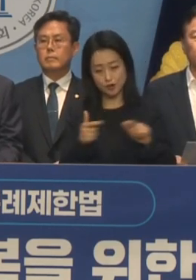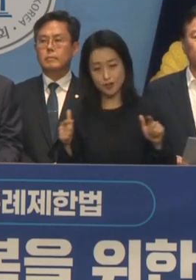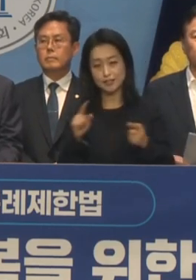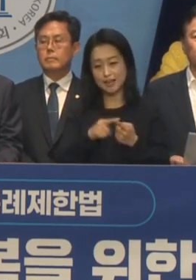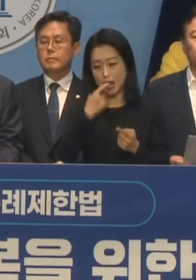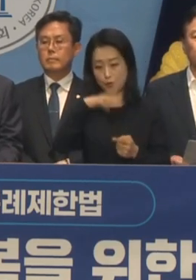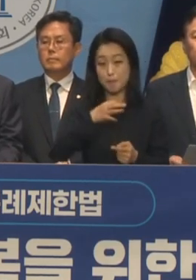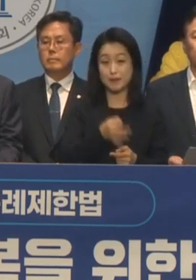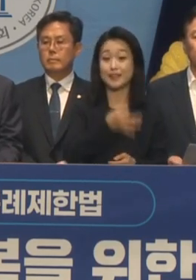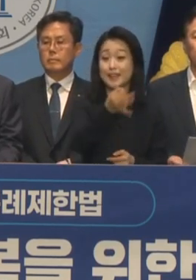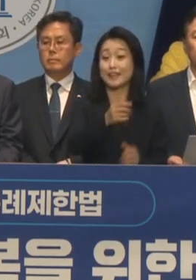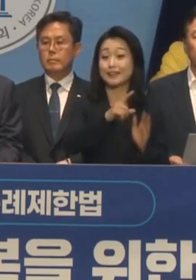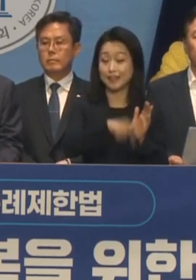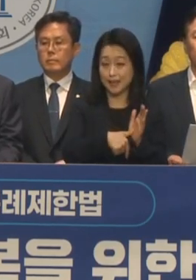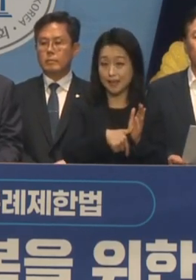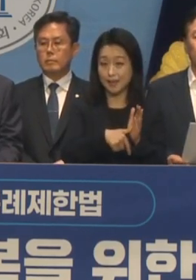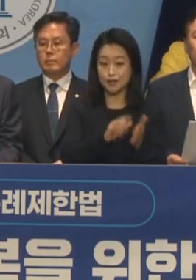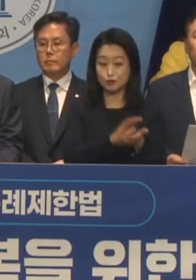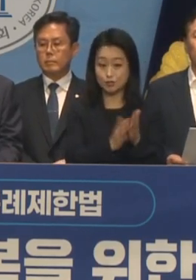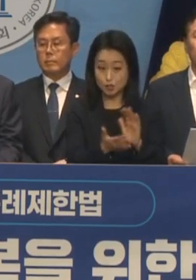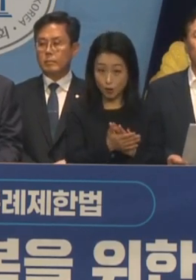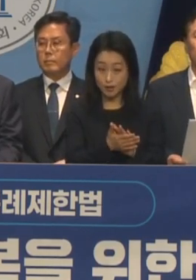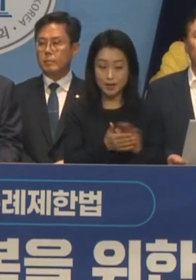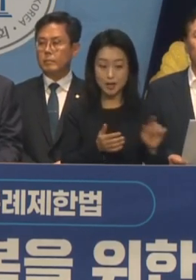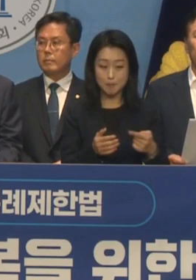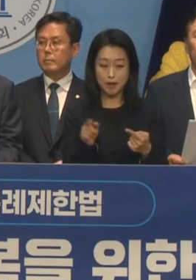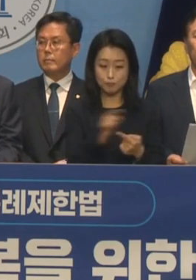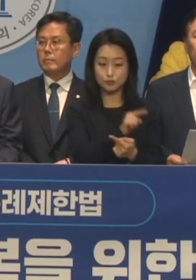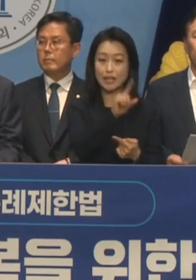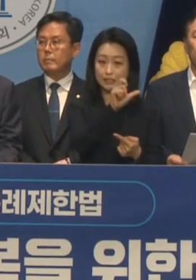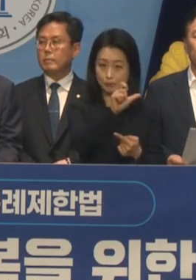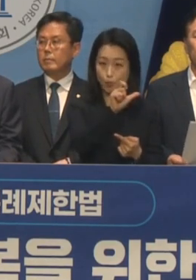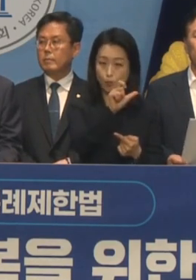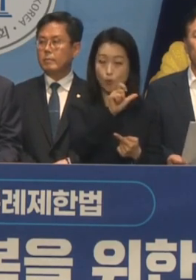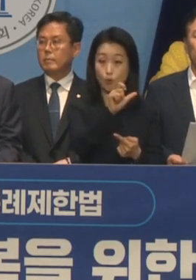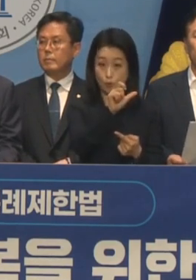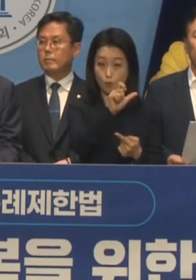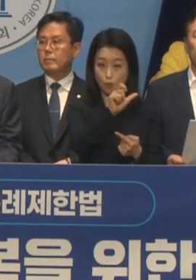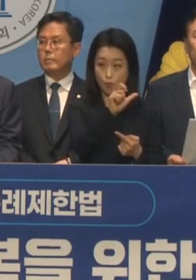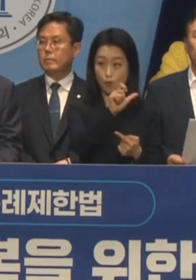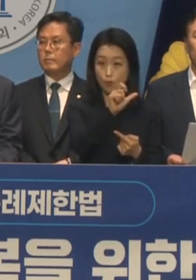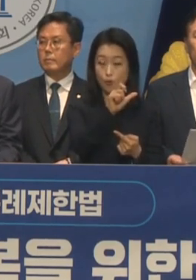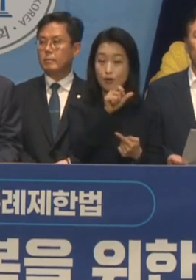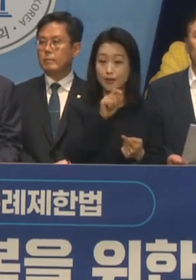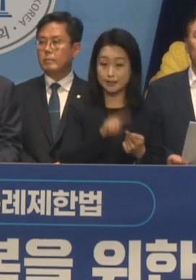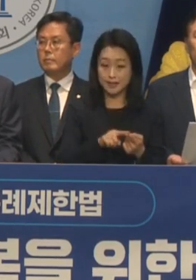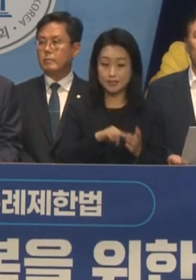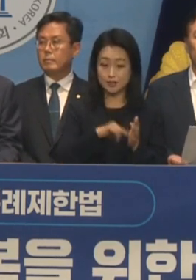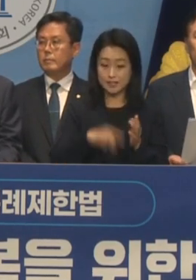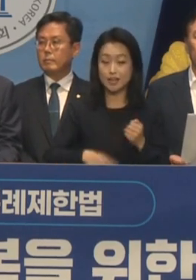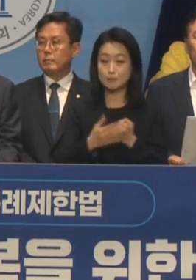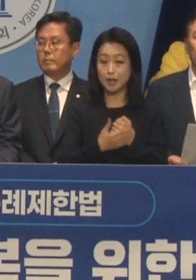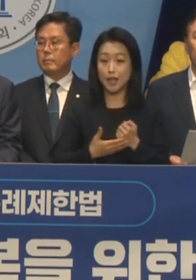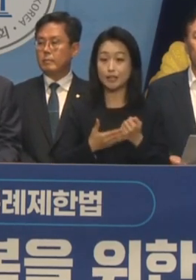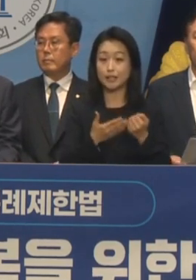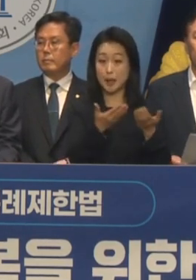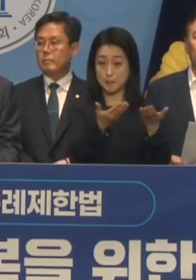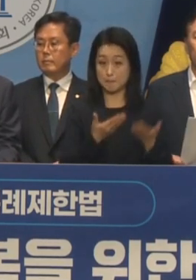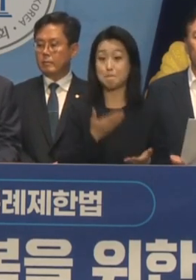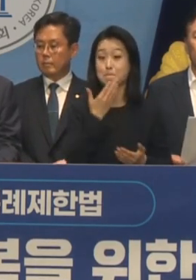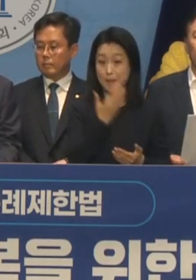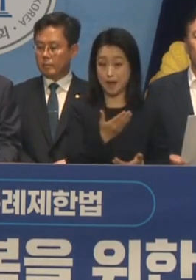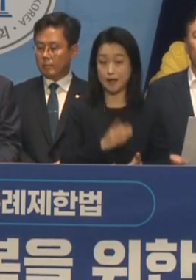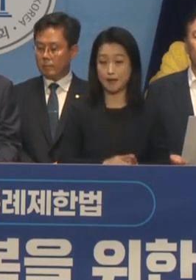지급한 경우 그 금액의 100분의 15에 해당하는 금액을 세액공제하도록 규정하고